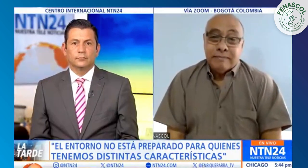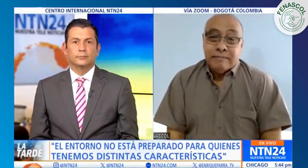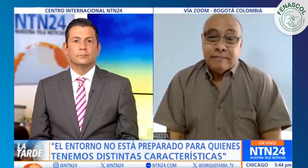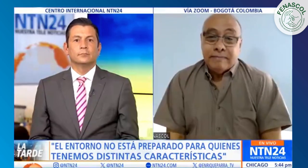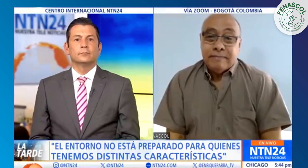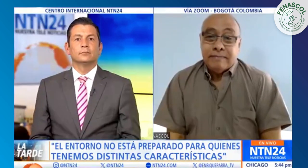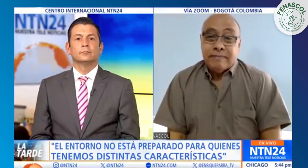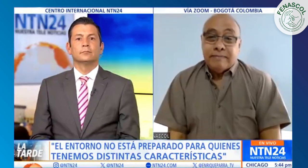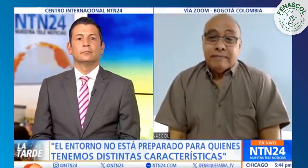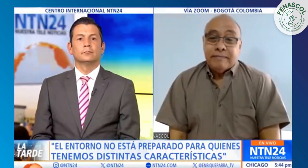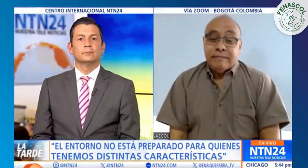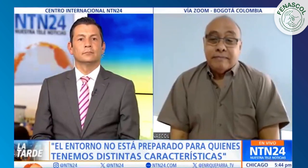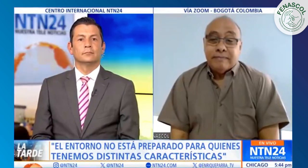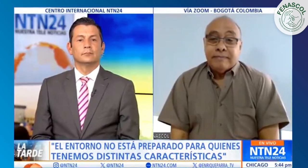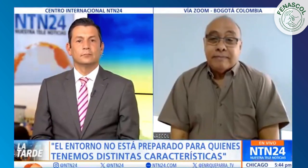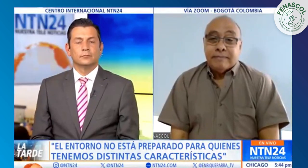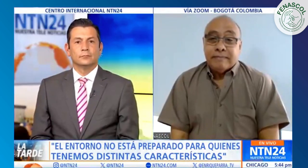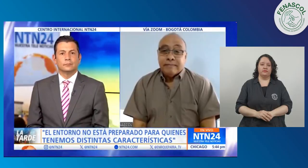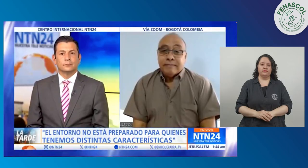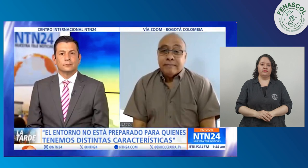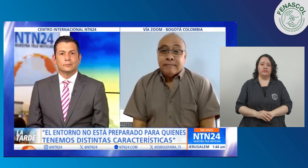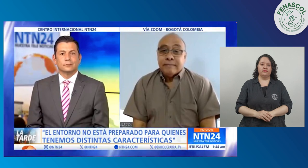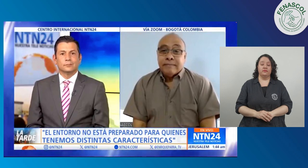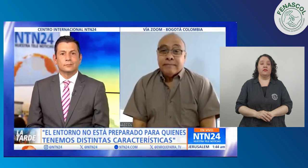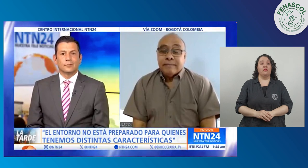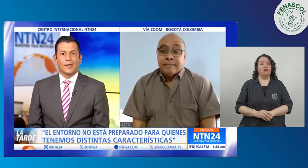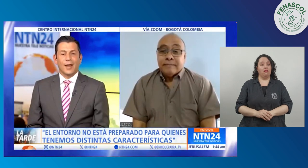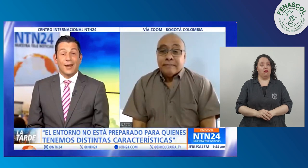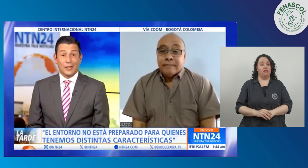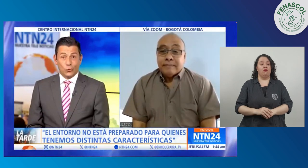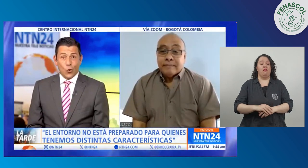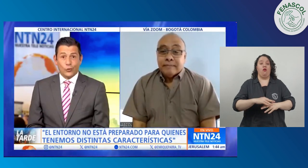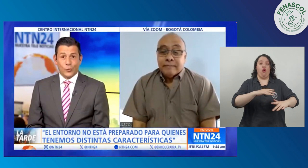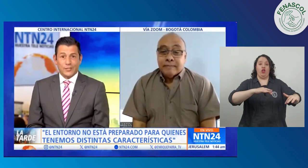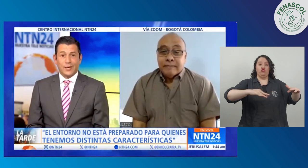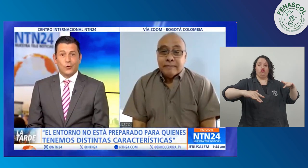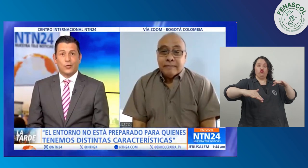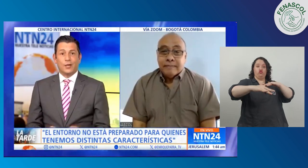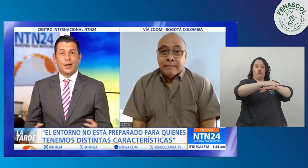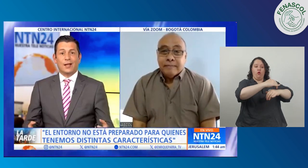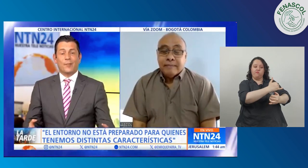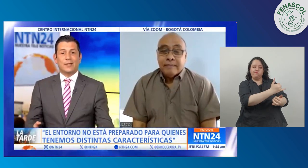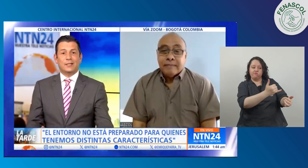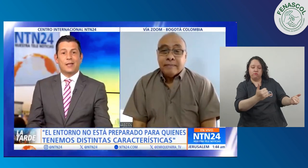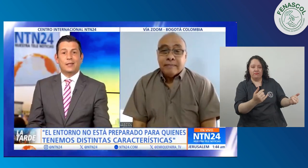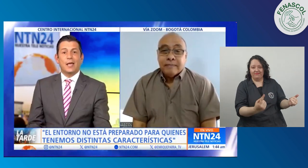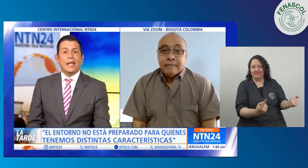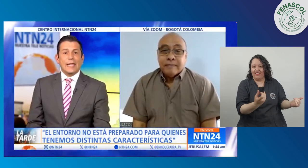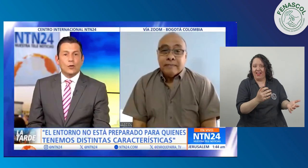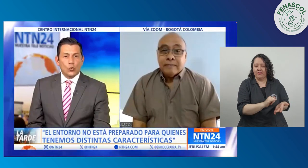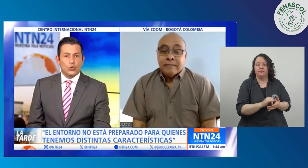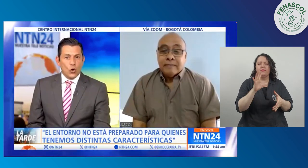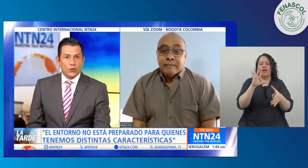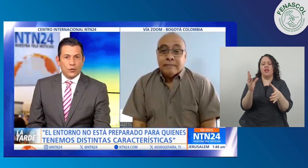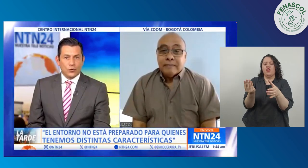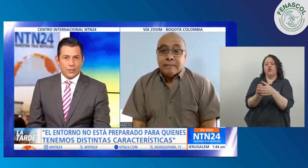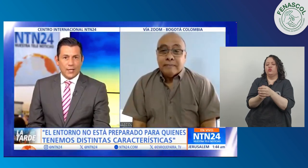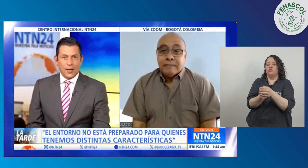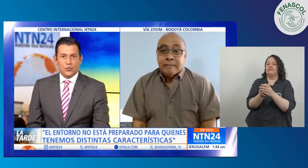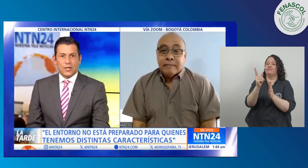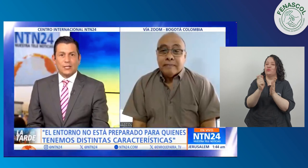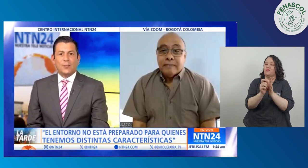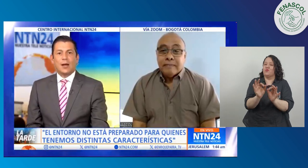la comunicativa. Parecemos extranjeros en nuestro propio país. El entorno es el que no tiene la capacidad.